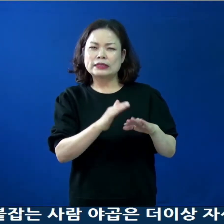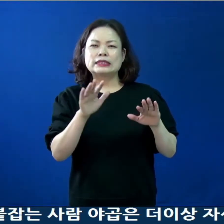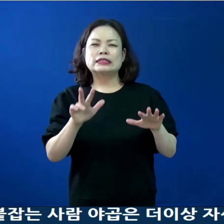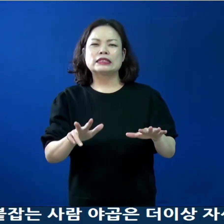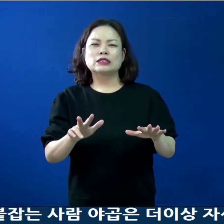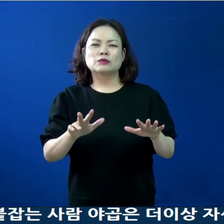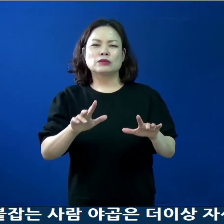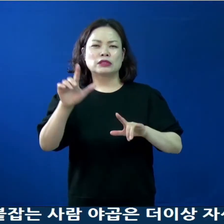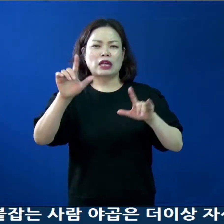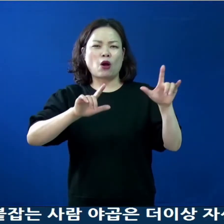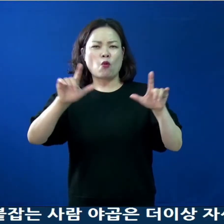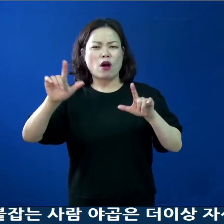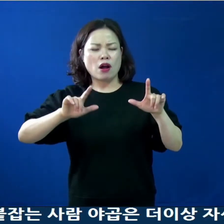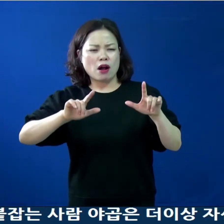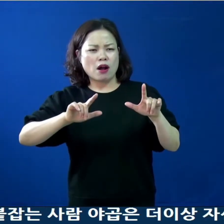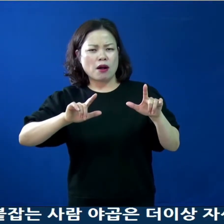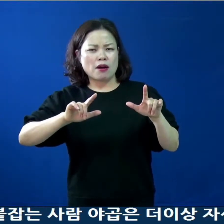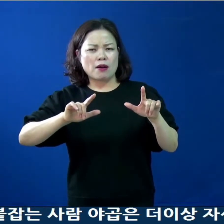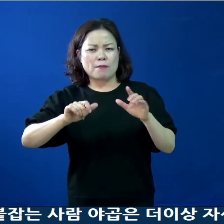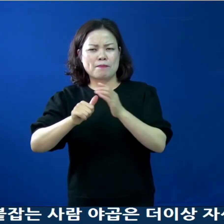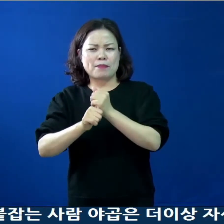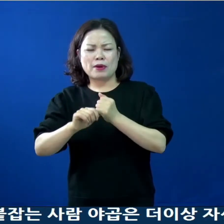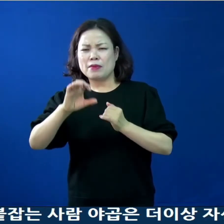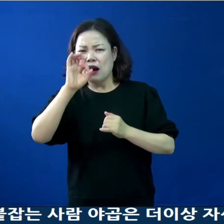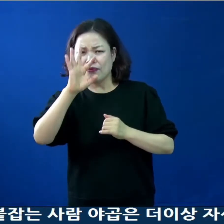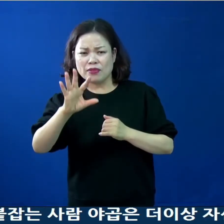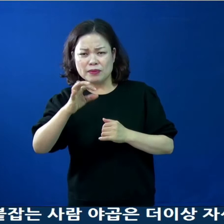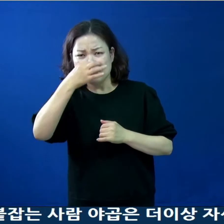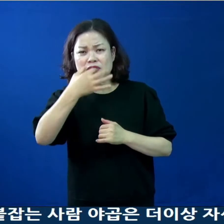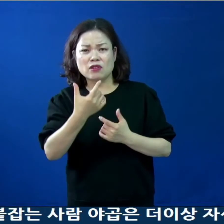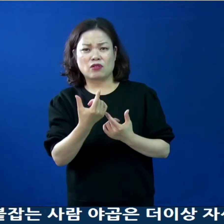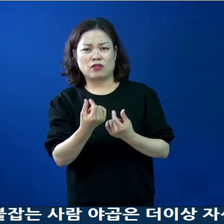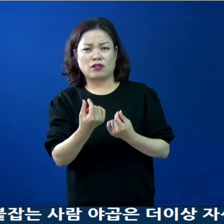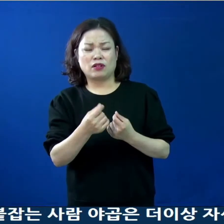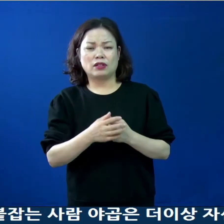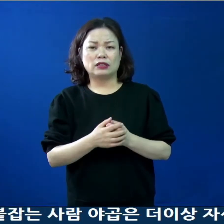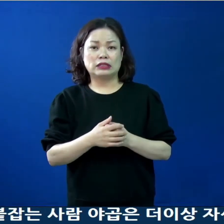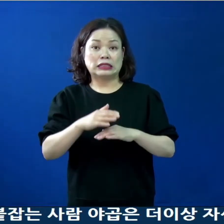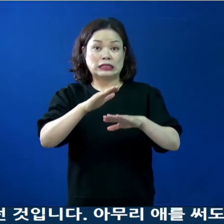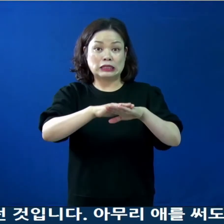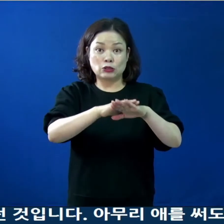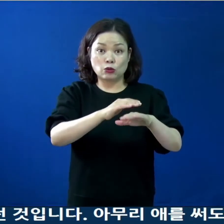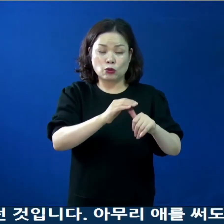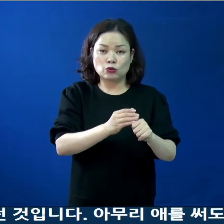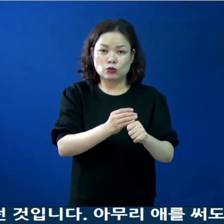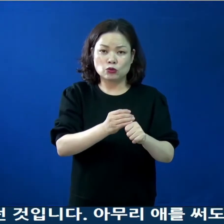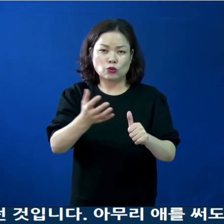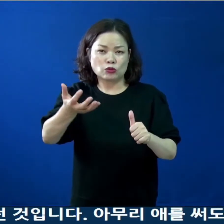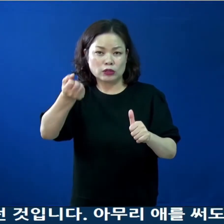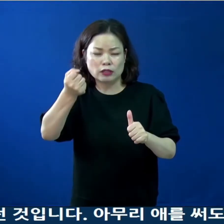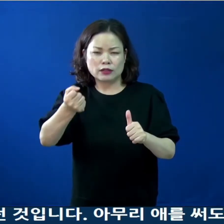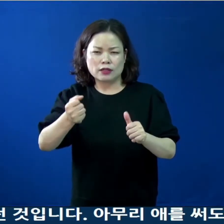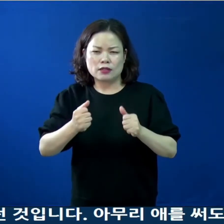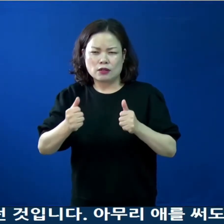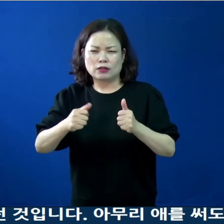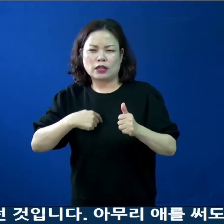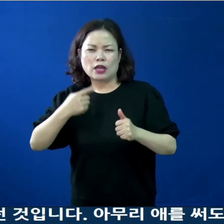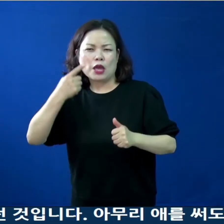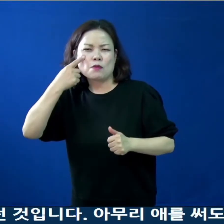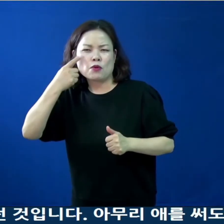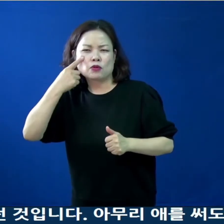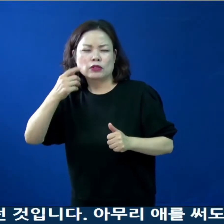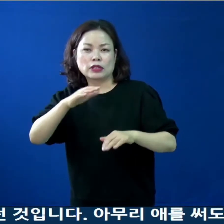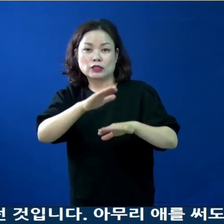지금 처한 상황이 잡히지 않는다는 것을 이제 깨달은 것이에요. 이제 그 손으로, 이제 열심히 자기가 해보려고 했던